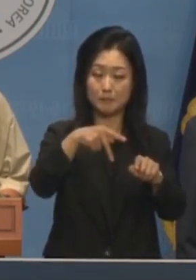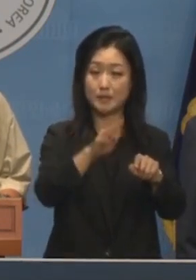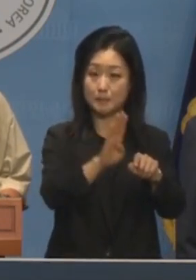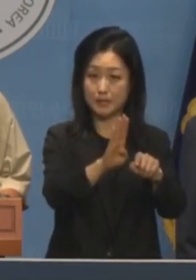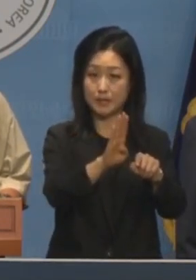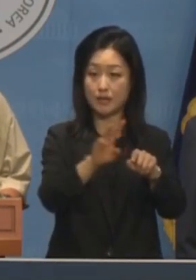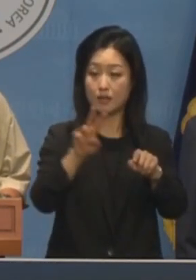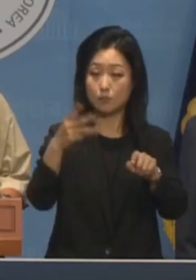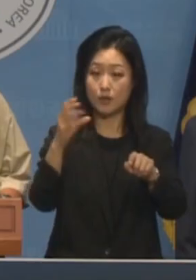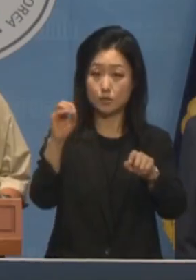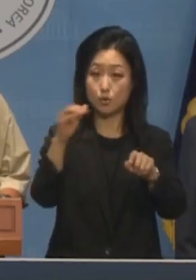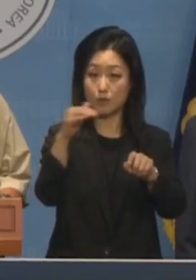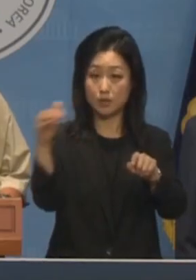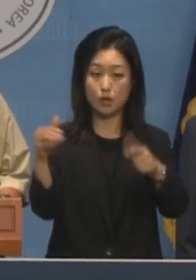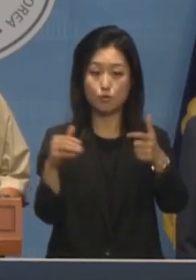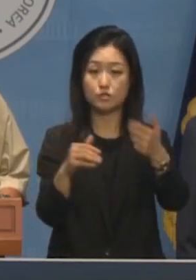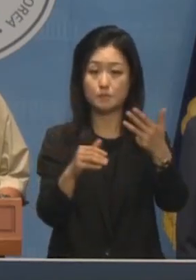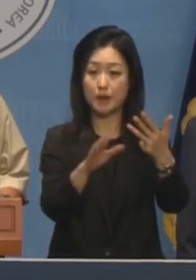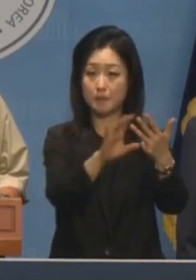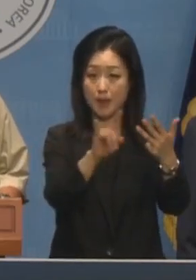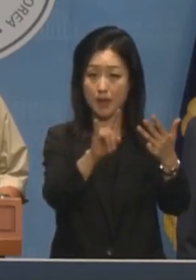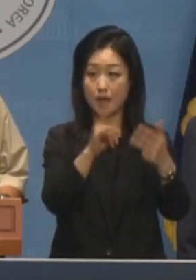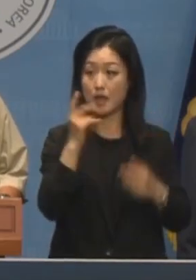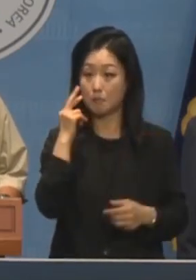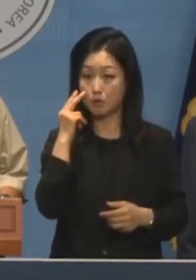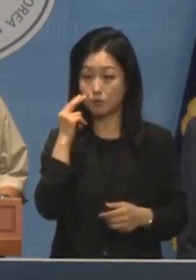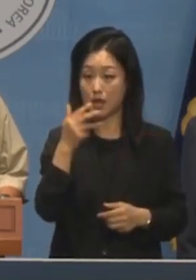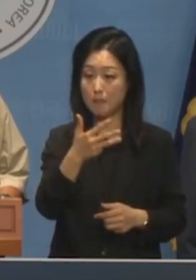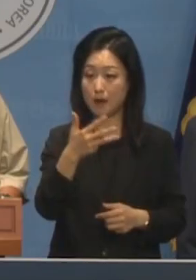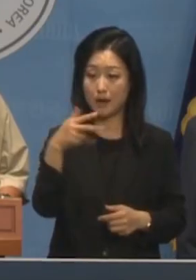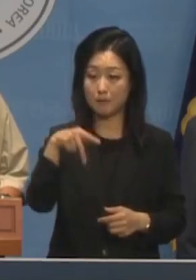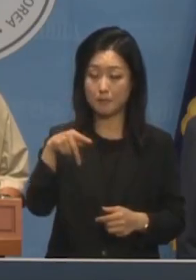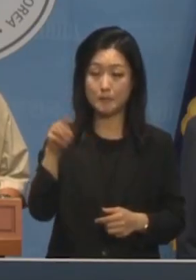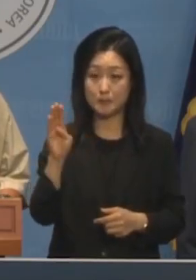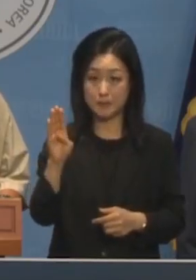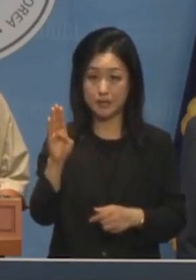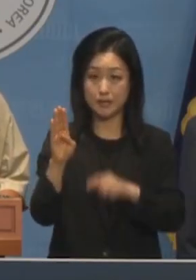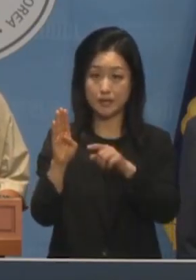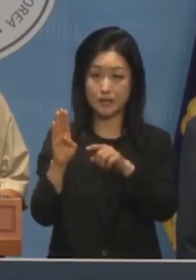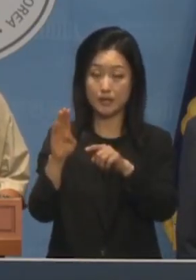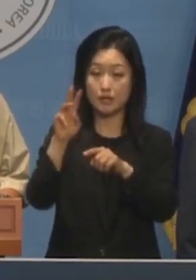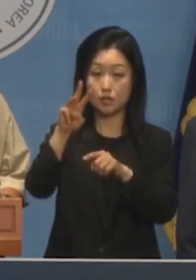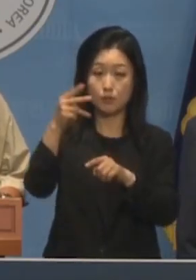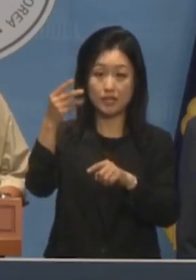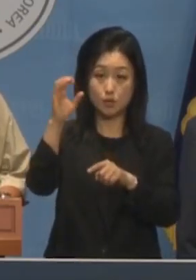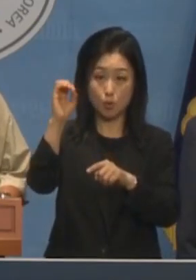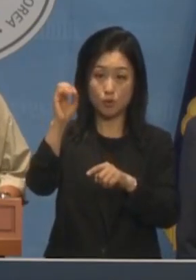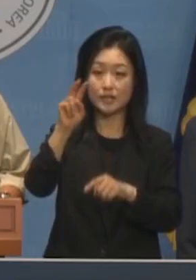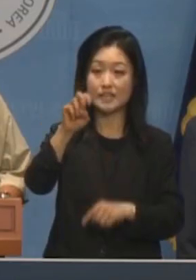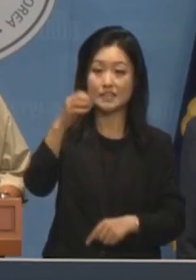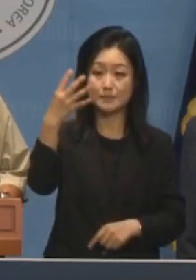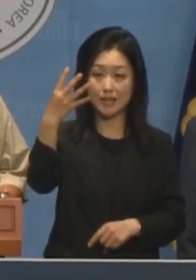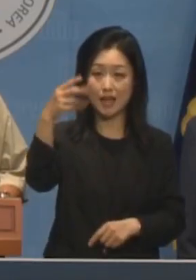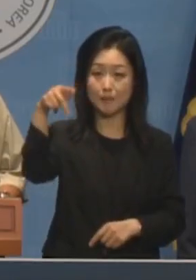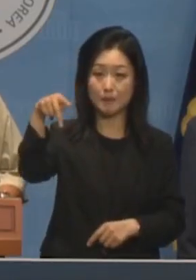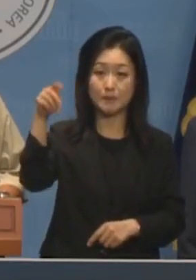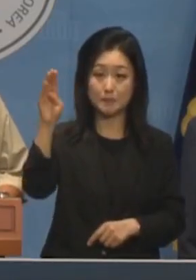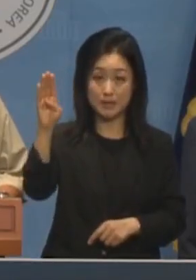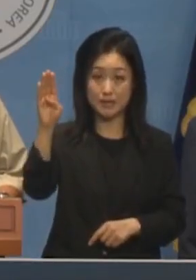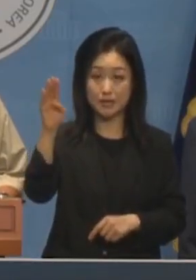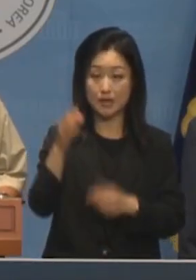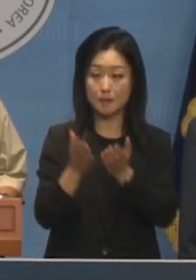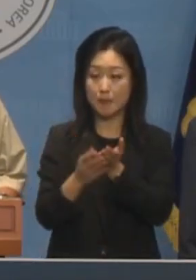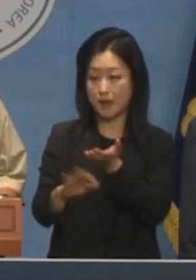WHO 기준치 68배인데 미국의 경우 8 ppb, WHO의 경우 24 ppb면 수상